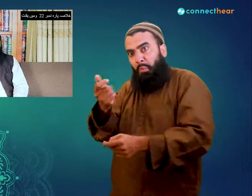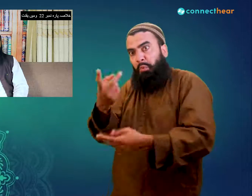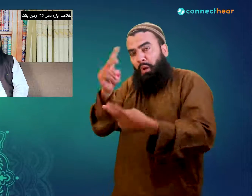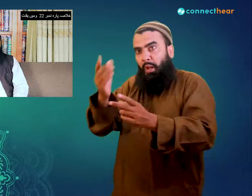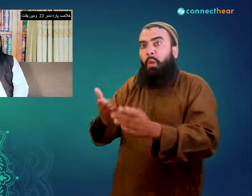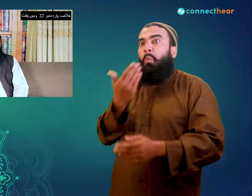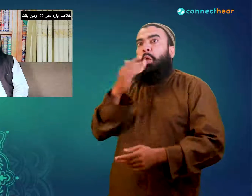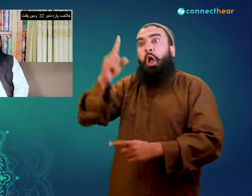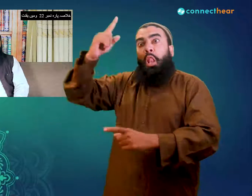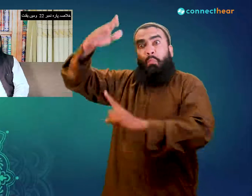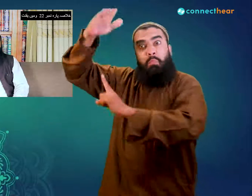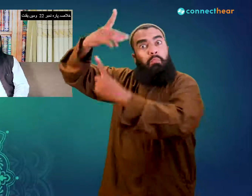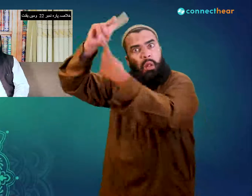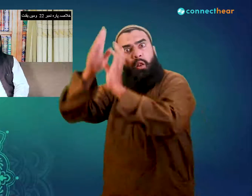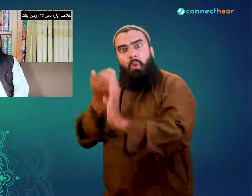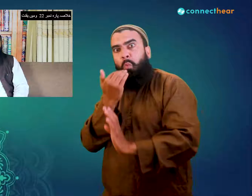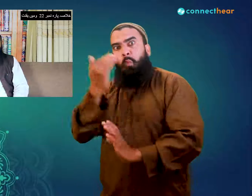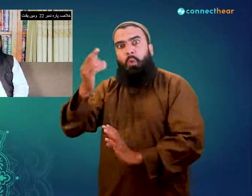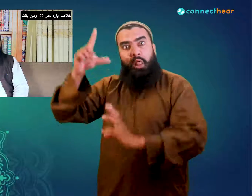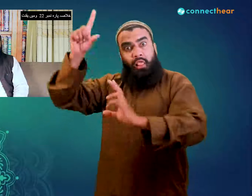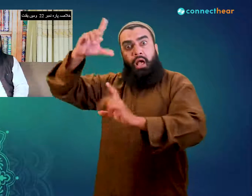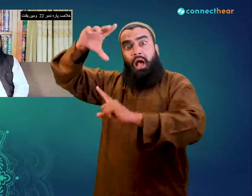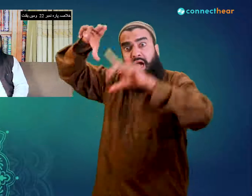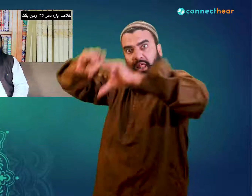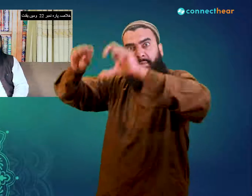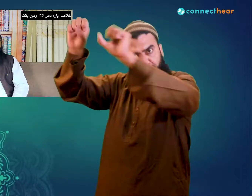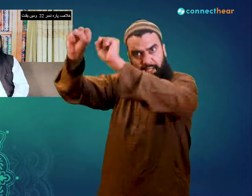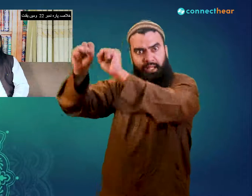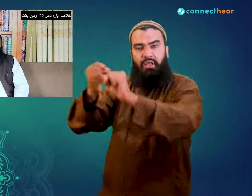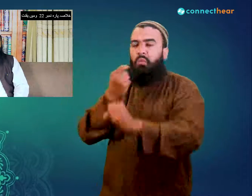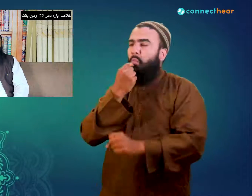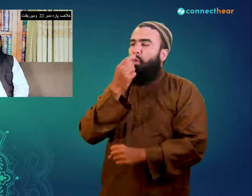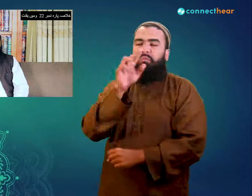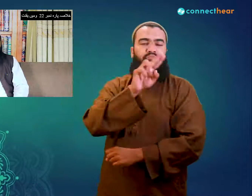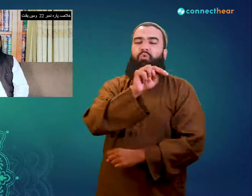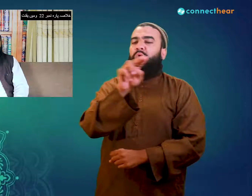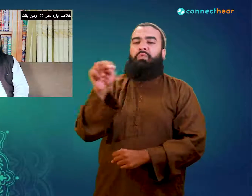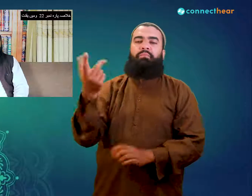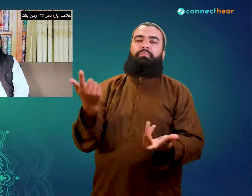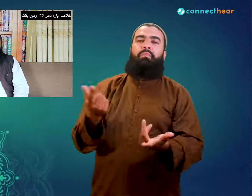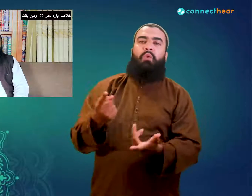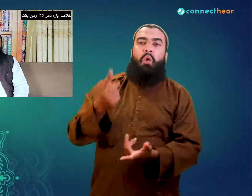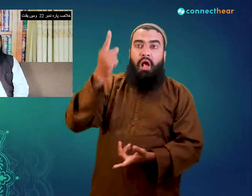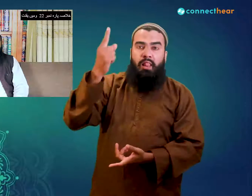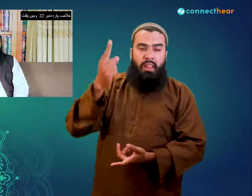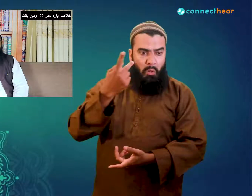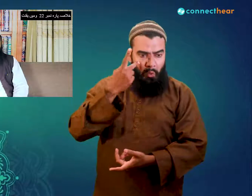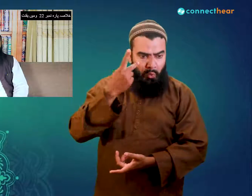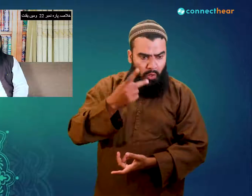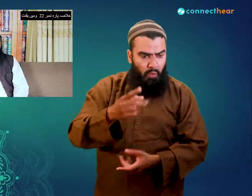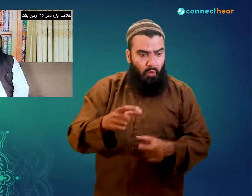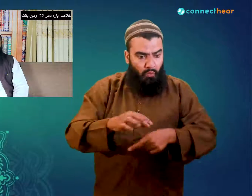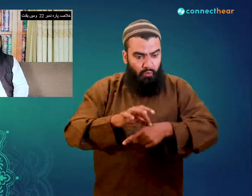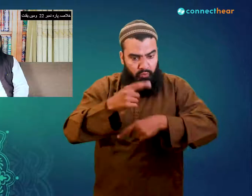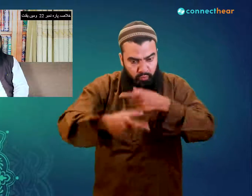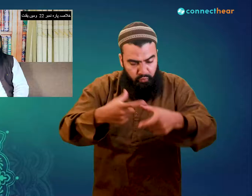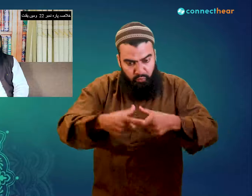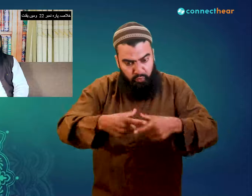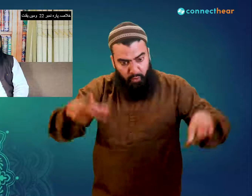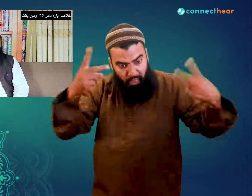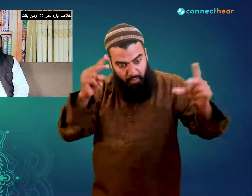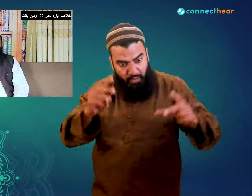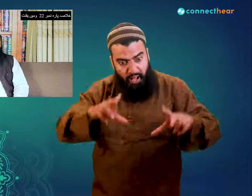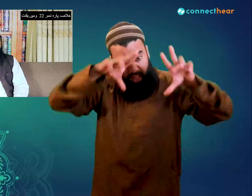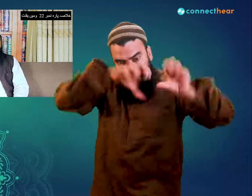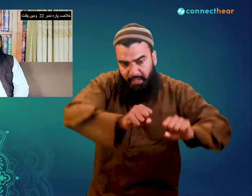طرح کہ وہ کہا کرتے تھے وما نحن بمعذبین، ہمیں عذاب نہیں ملے گا، تو فرمایا کہ یہ اللہ کی حکمت اور مشیت پر